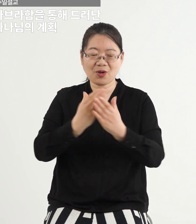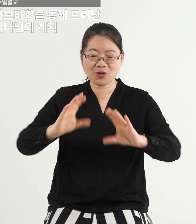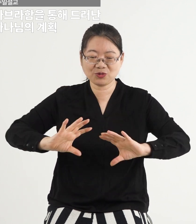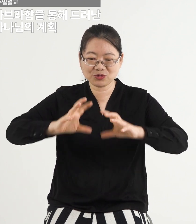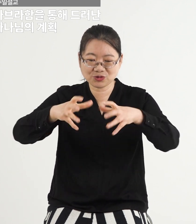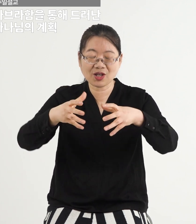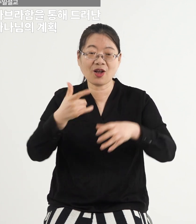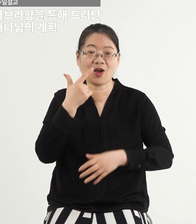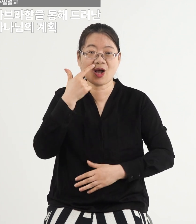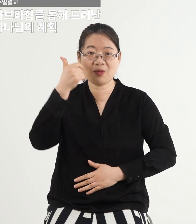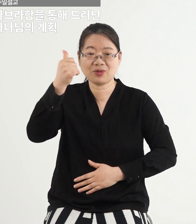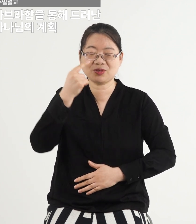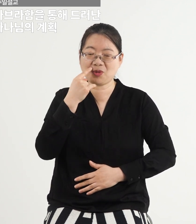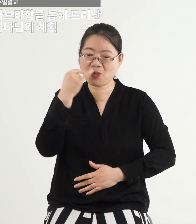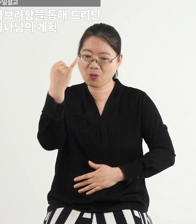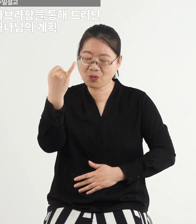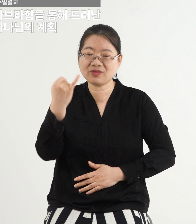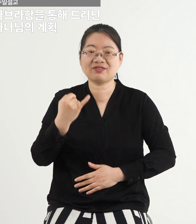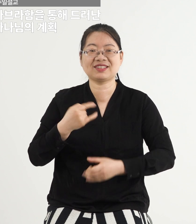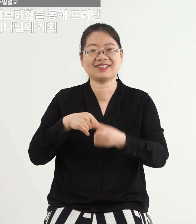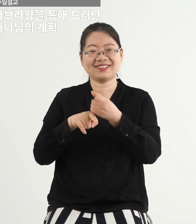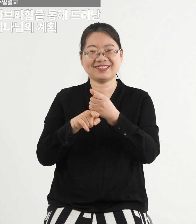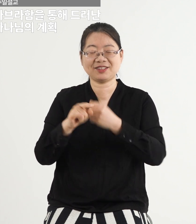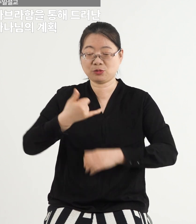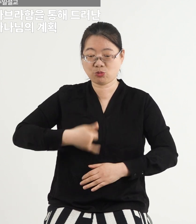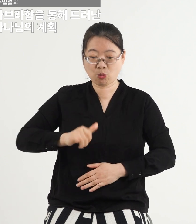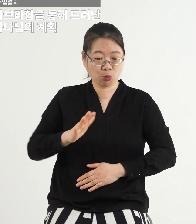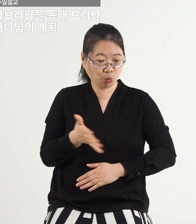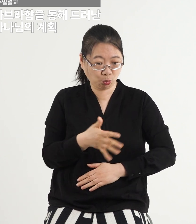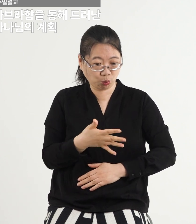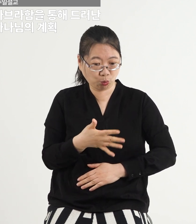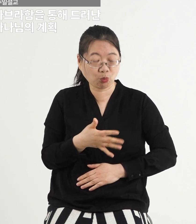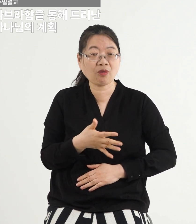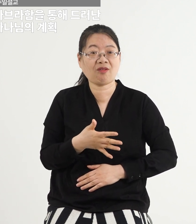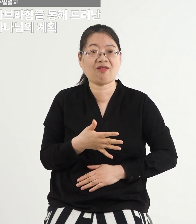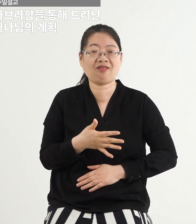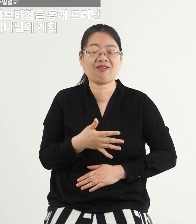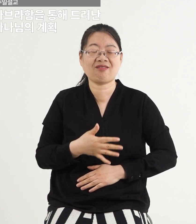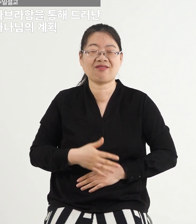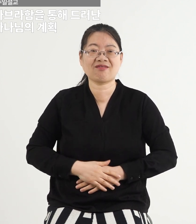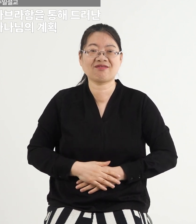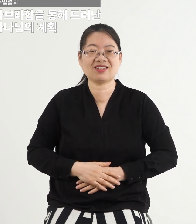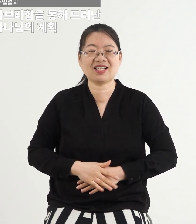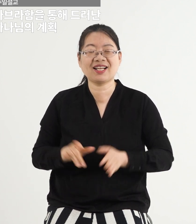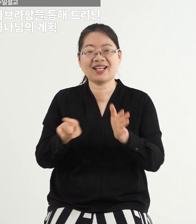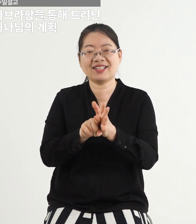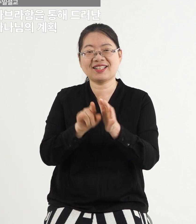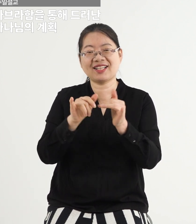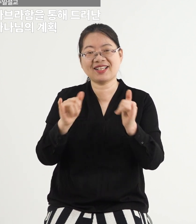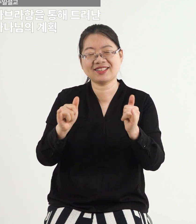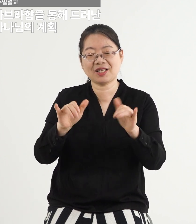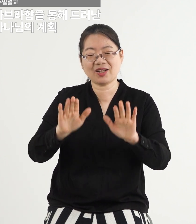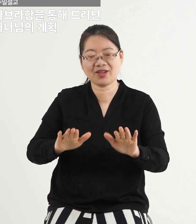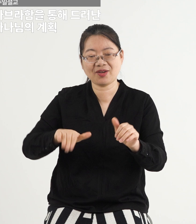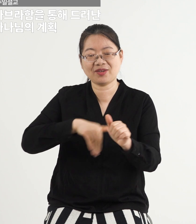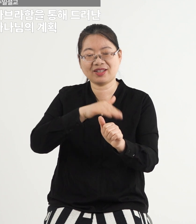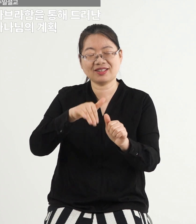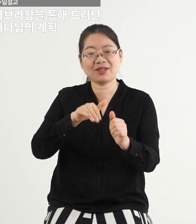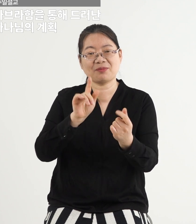아버지, 열국의 어머니라는 뜻이에요. 자식이 없는데 이게 신앙인들의